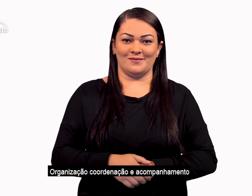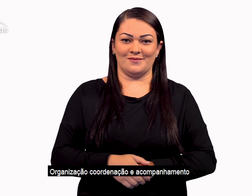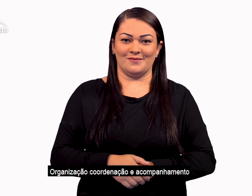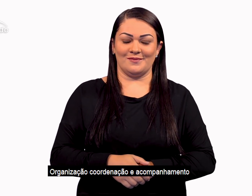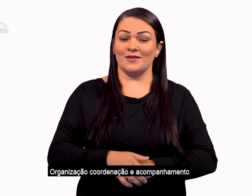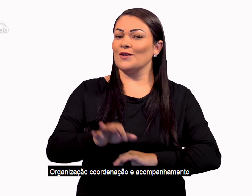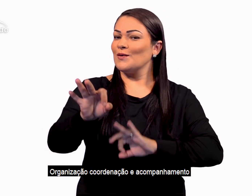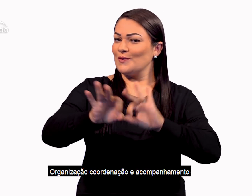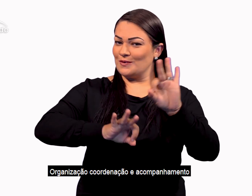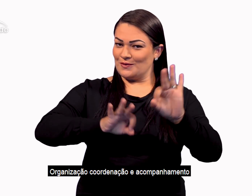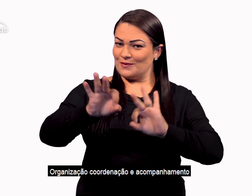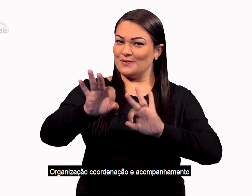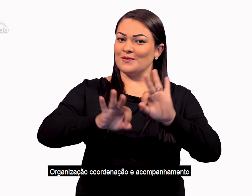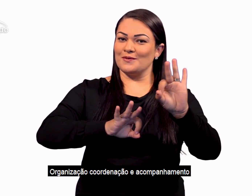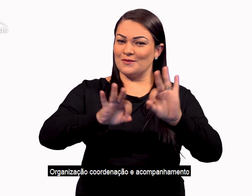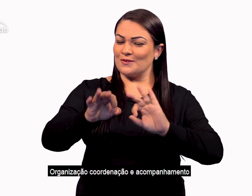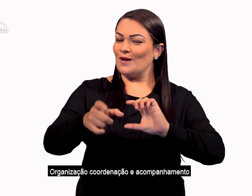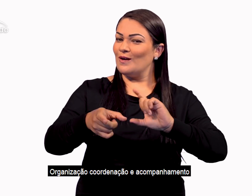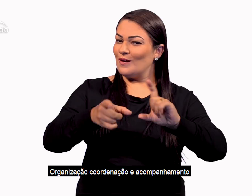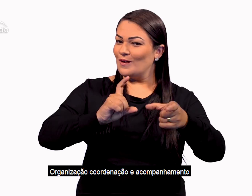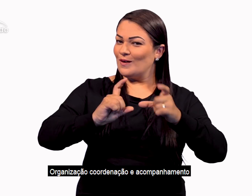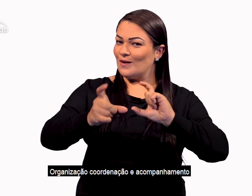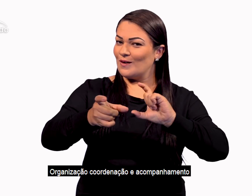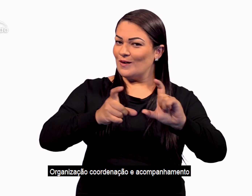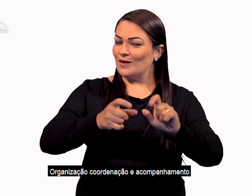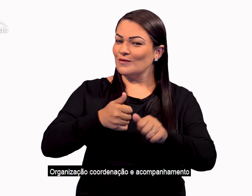a organização coordenação e acompanhamento